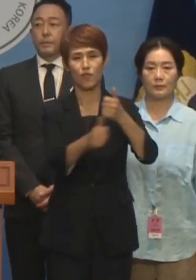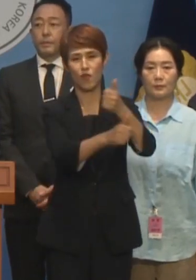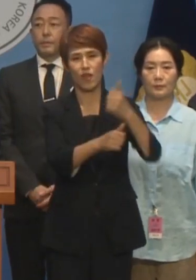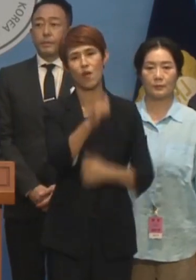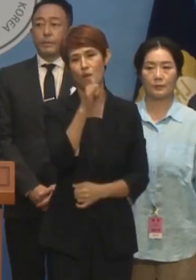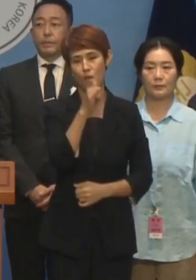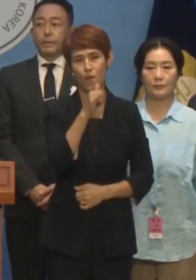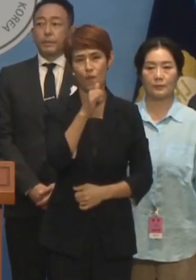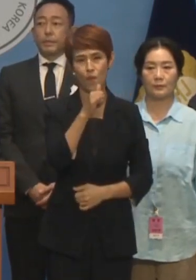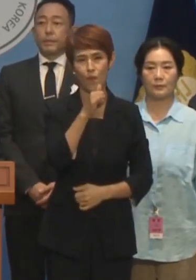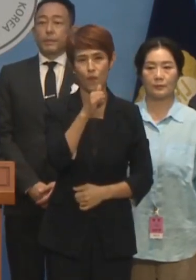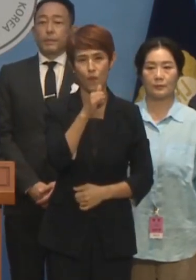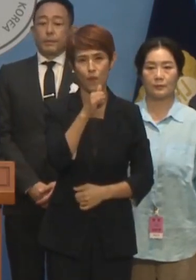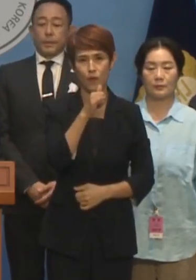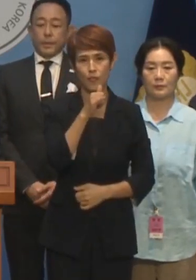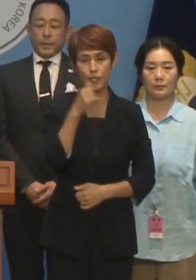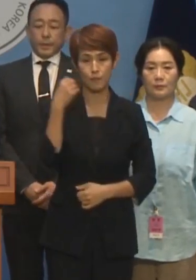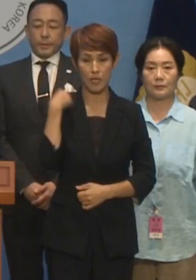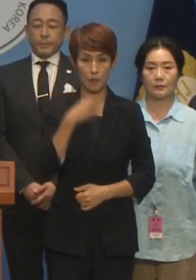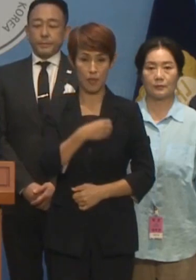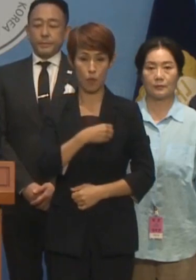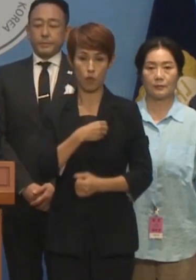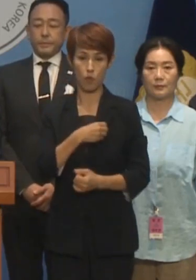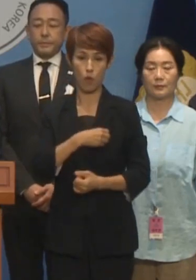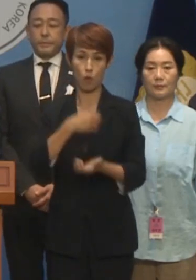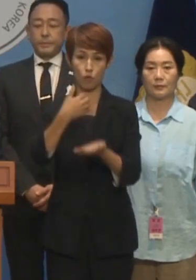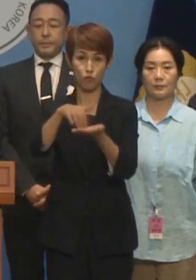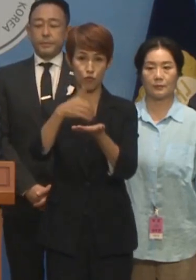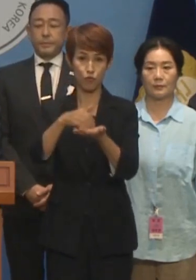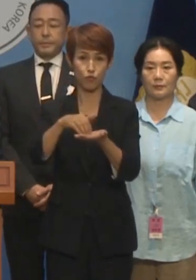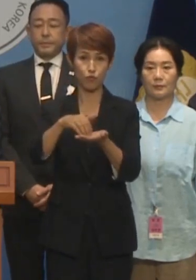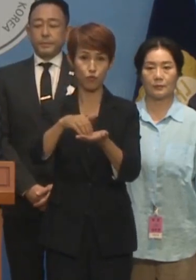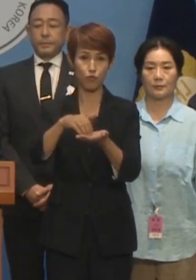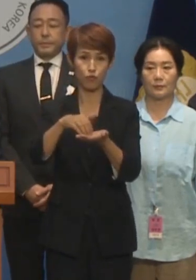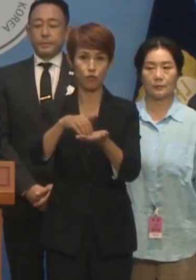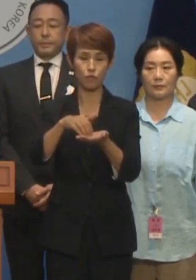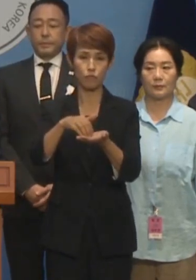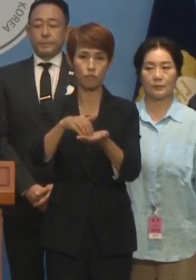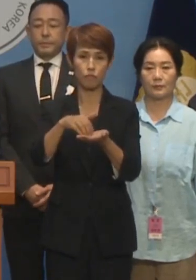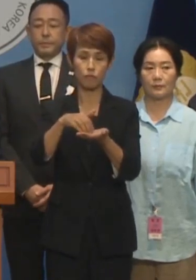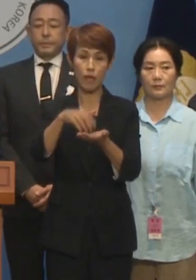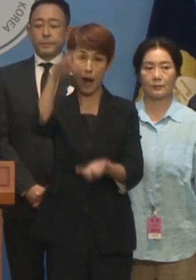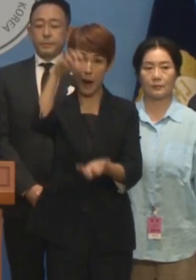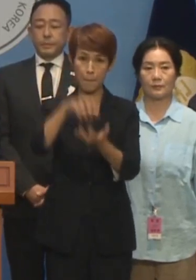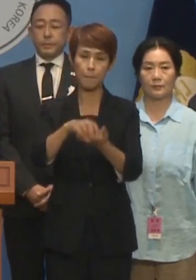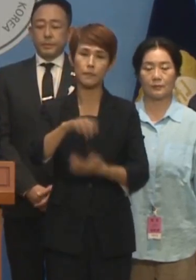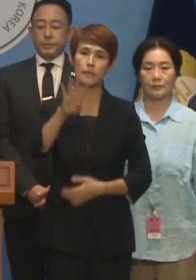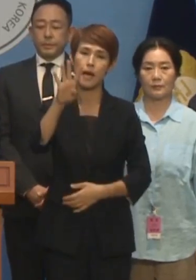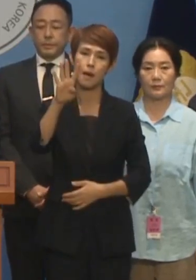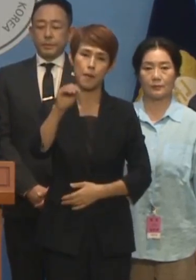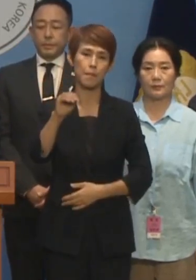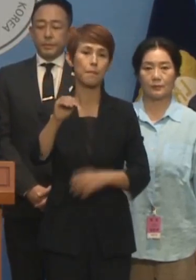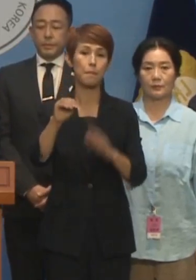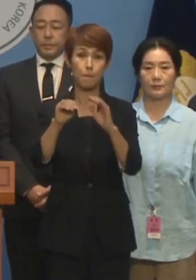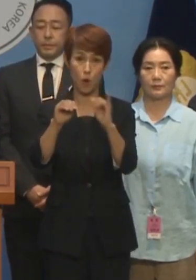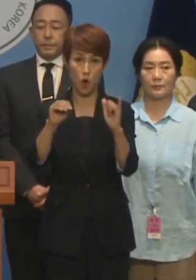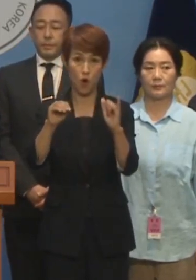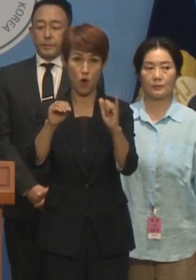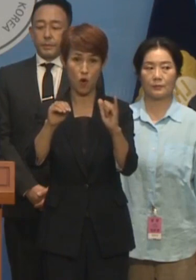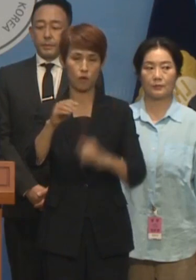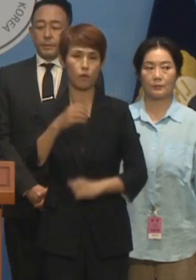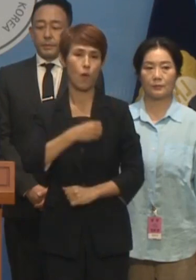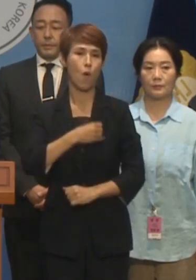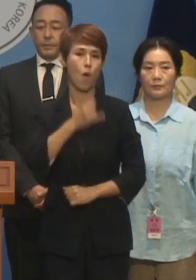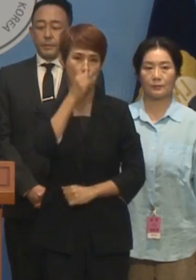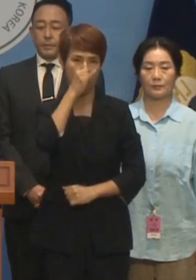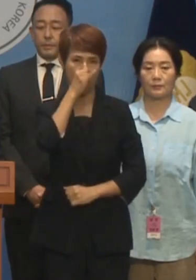두고 현재는 책임당원 회원수 온 오프라인 합쳐서 약 4만 명의 당내